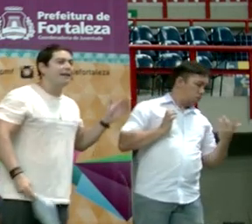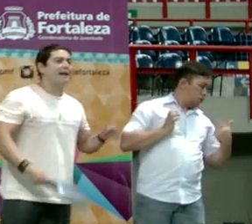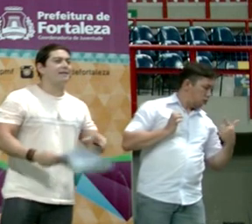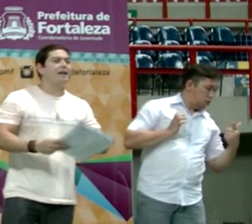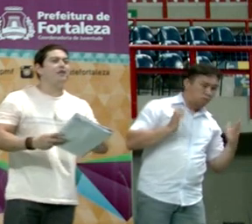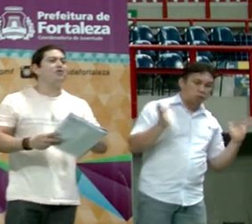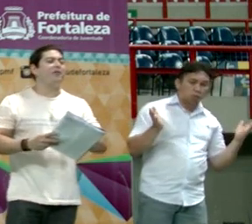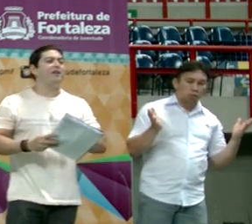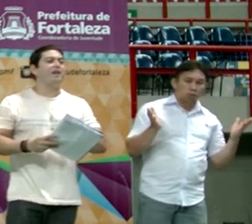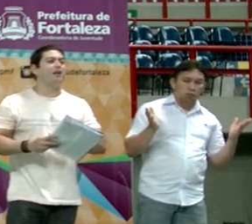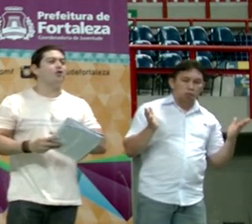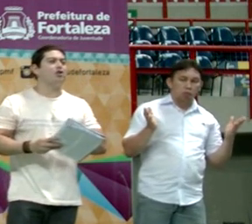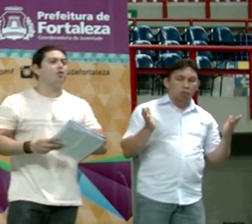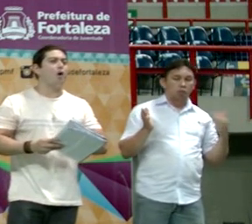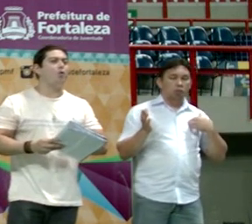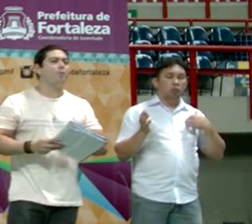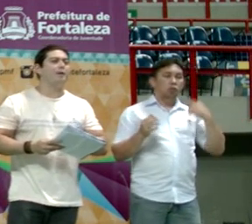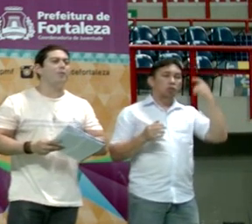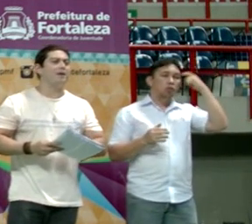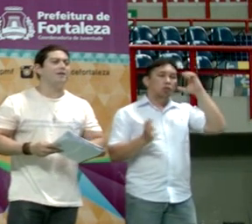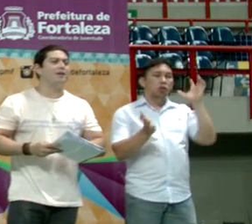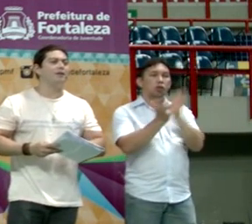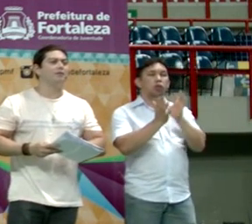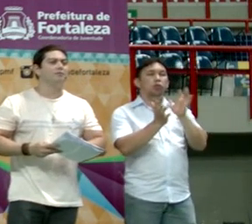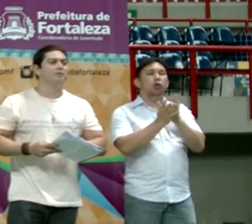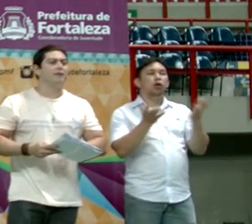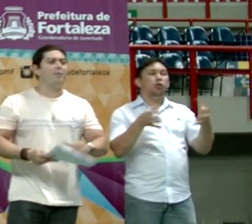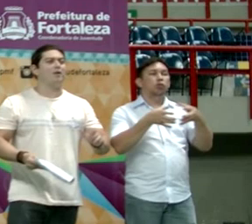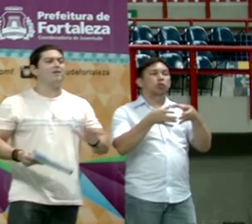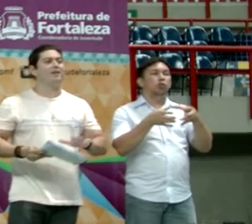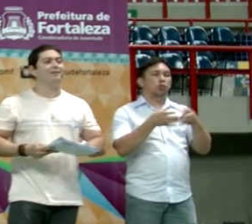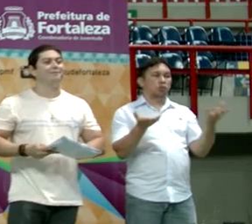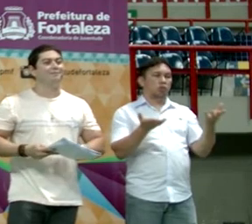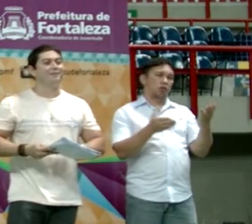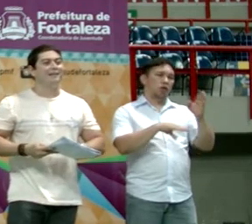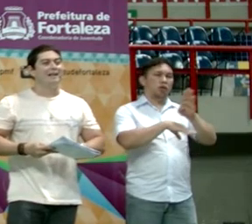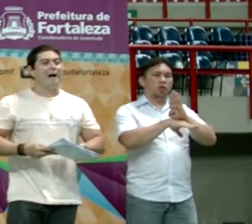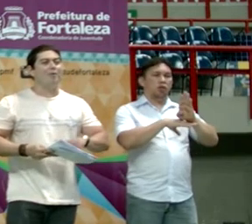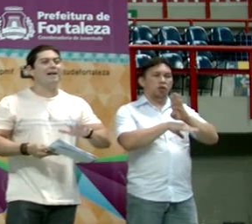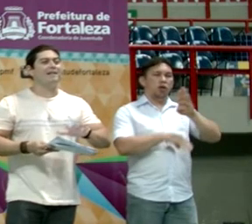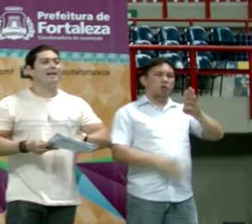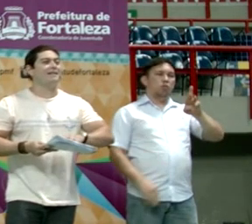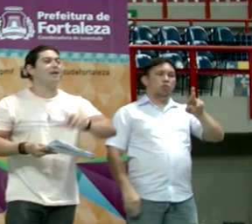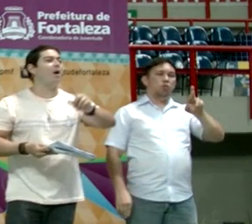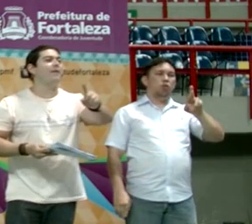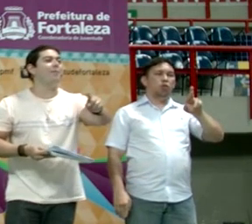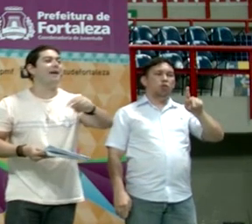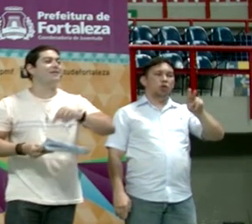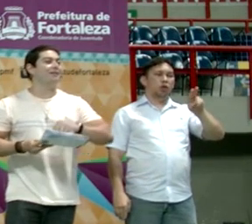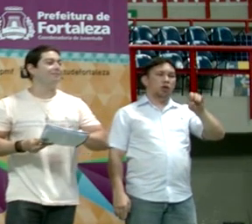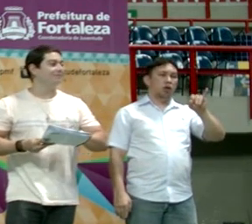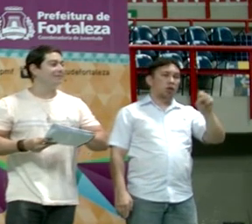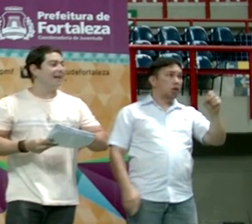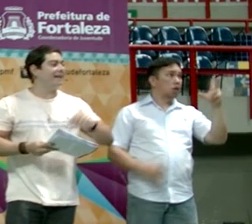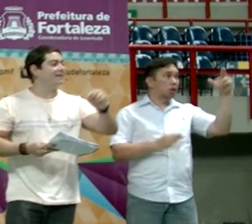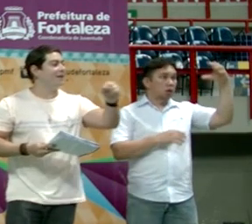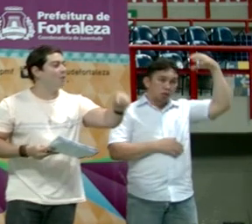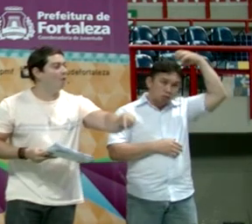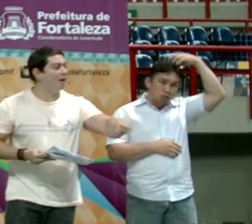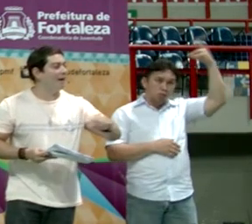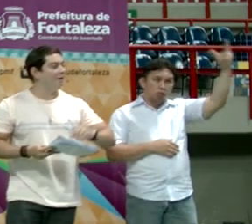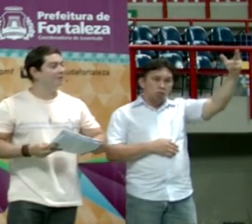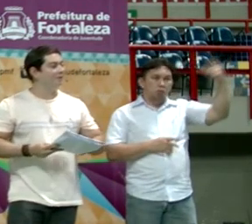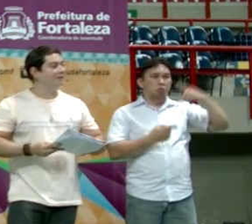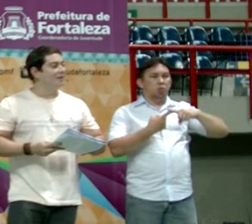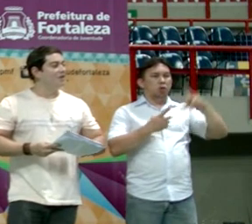tem. Quer dizer, isso defende a ideologia de qual grupo da burguesia? Da burguesia. A burguesia quer ser igual à nobreza. Ela quer